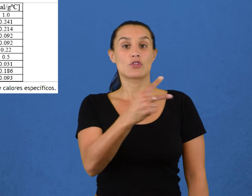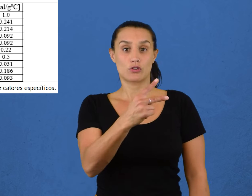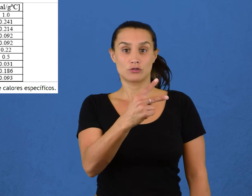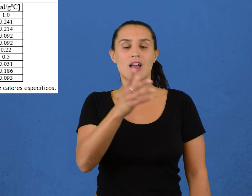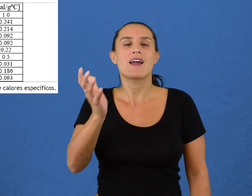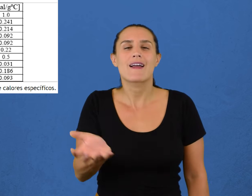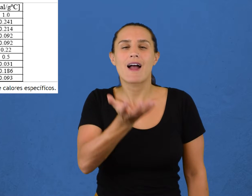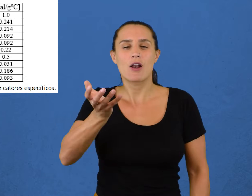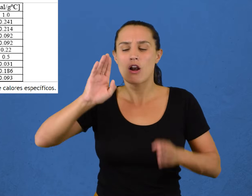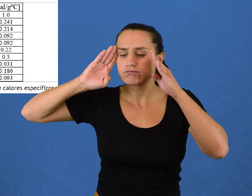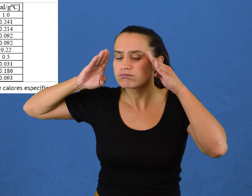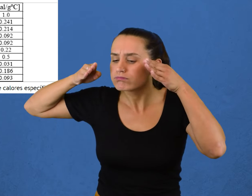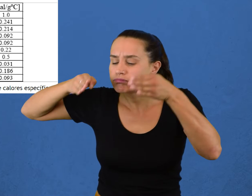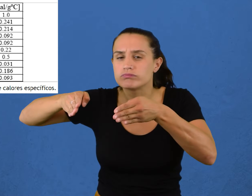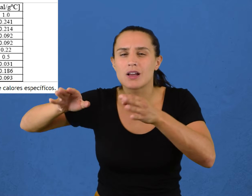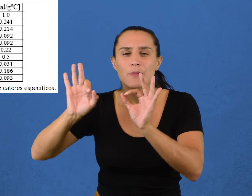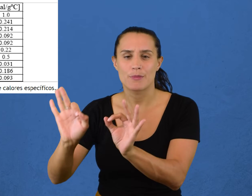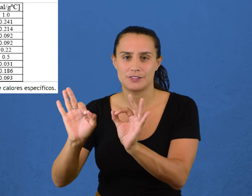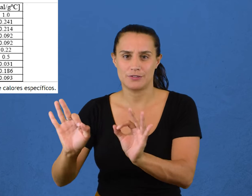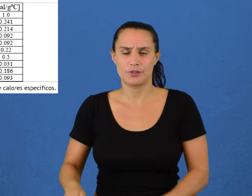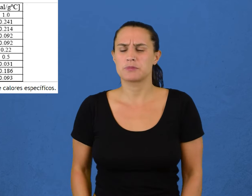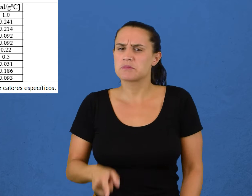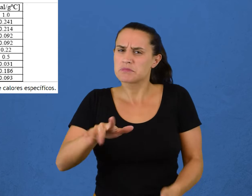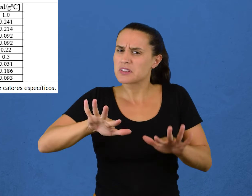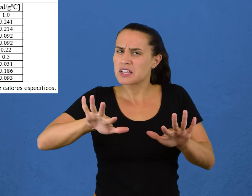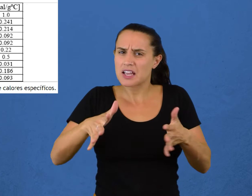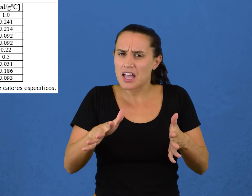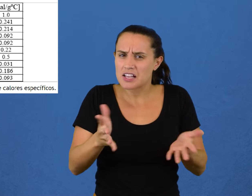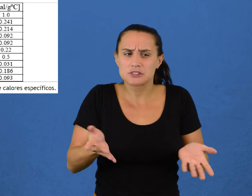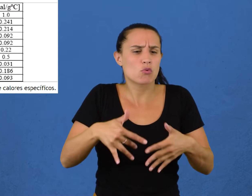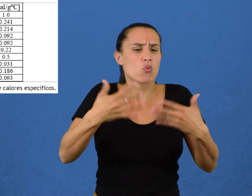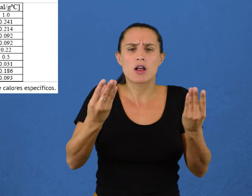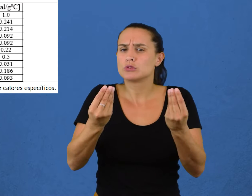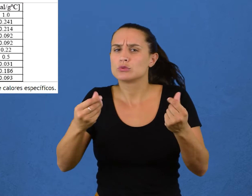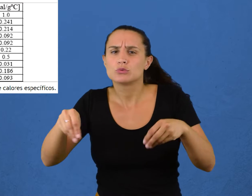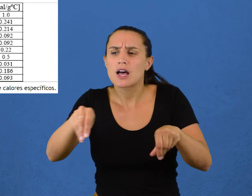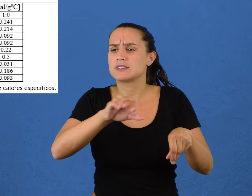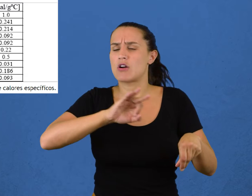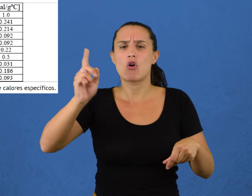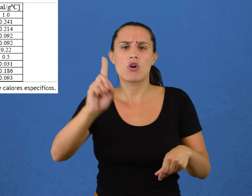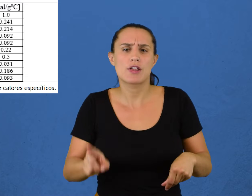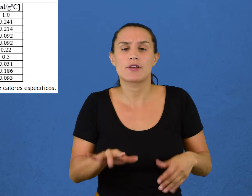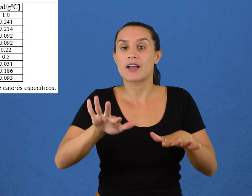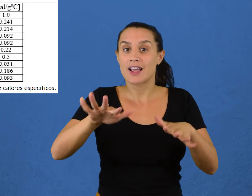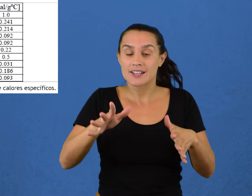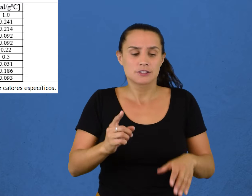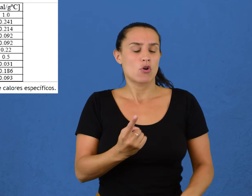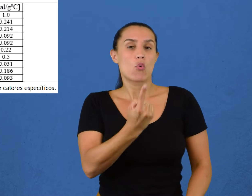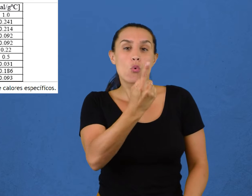2. Calor específico. El calor específico de una sustancia es el calor que se debe suministrar a